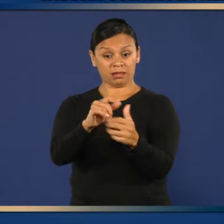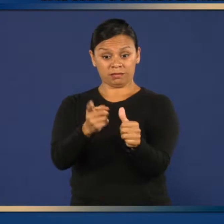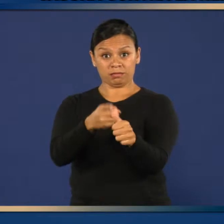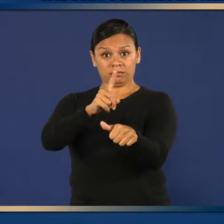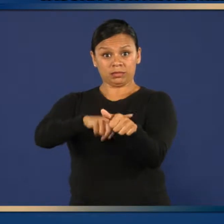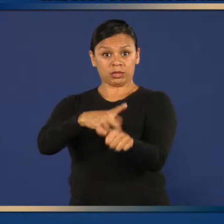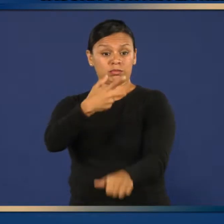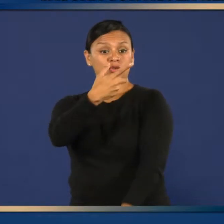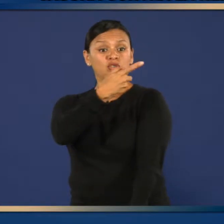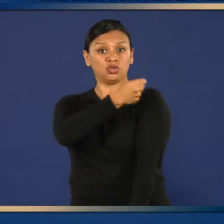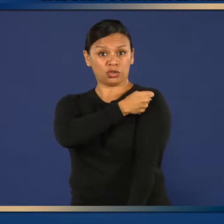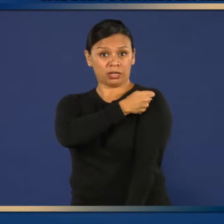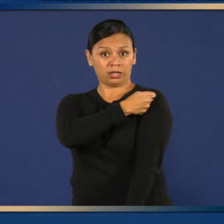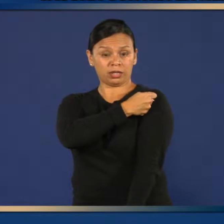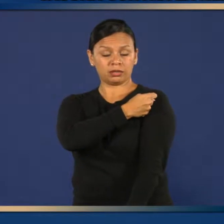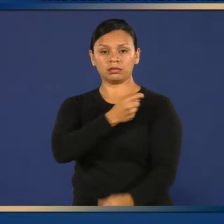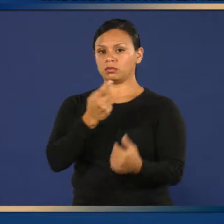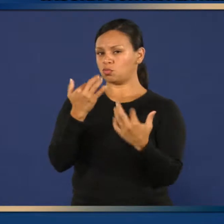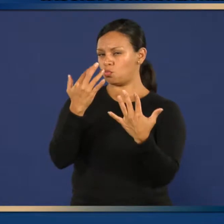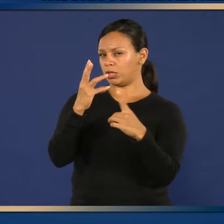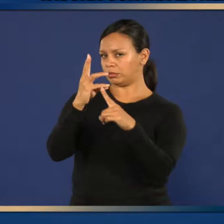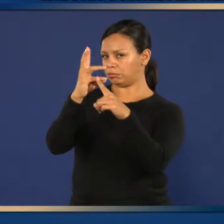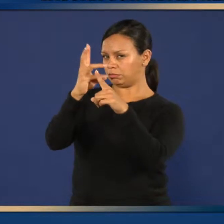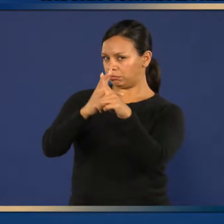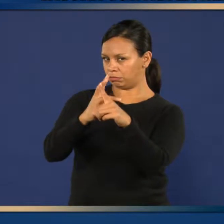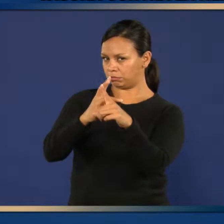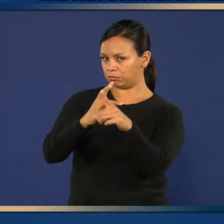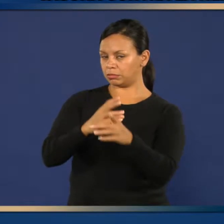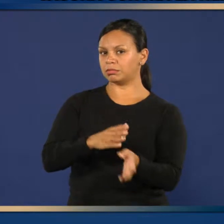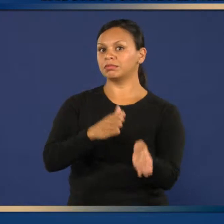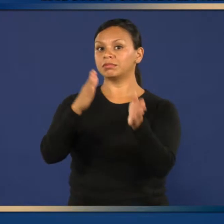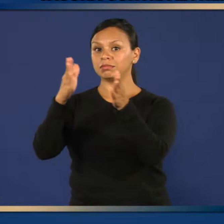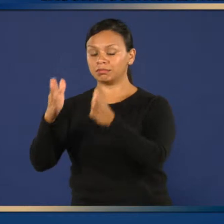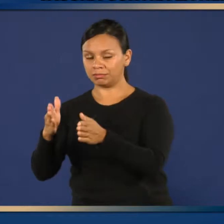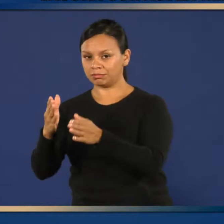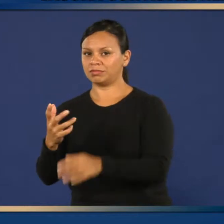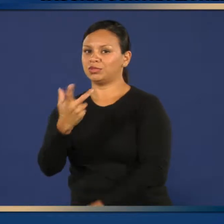deben darse por lo menos con seis meses de diferencia